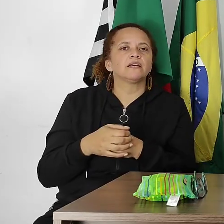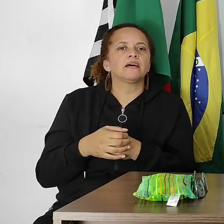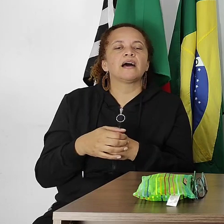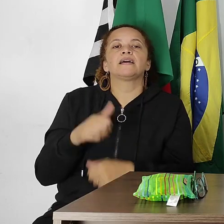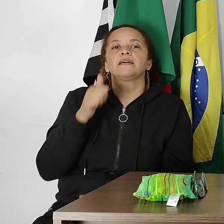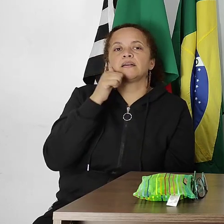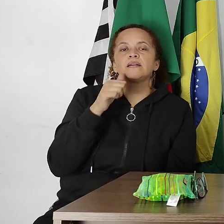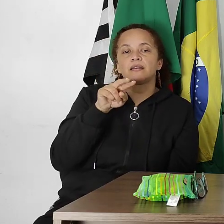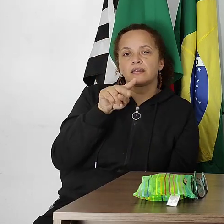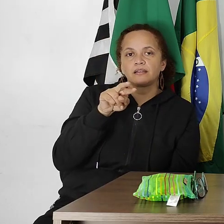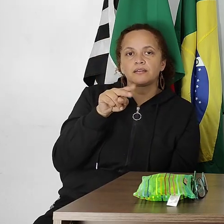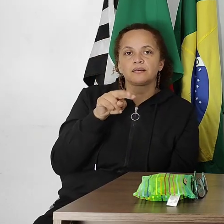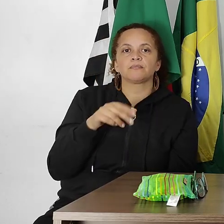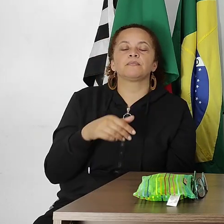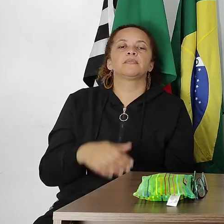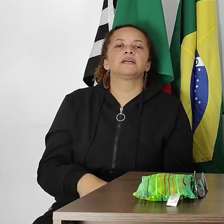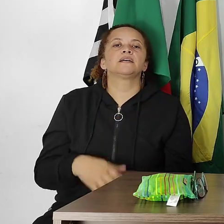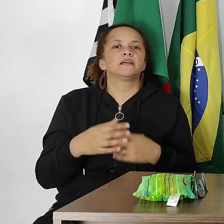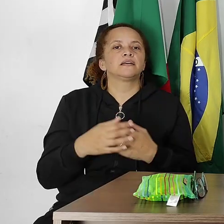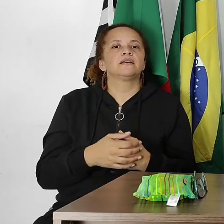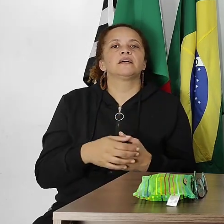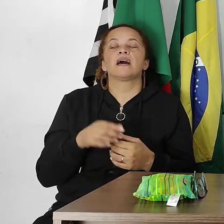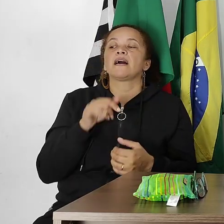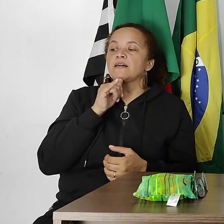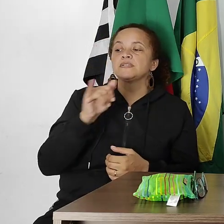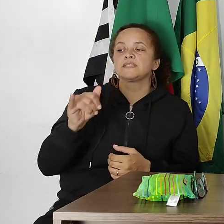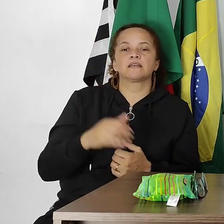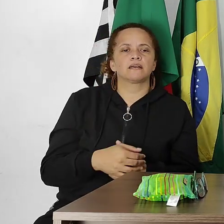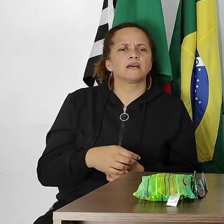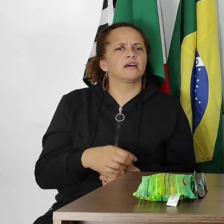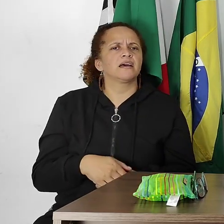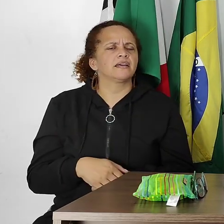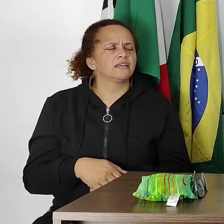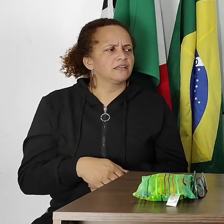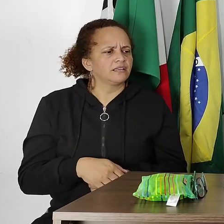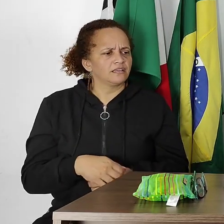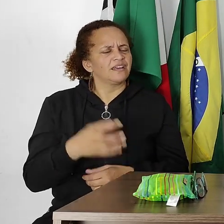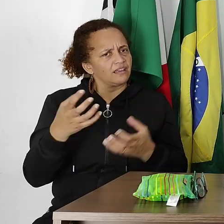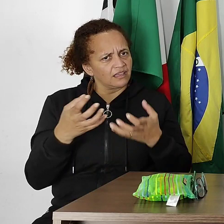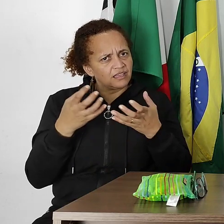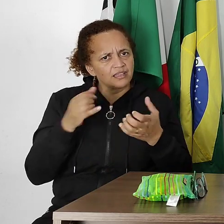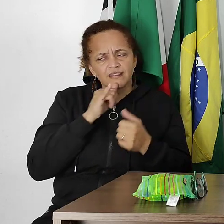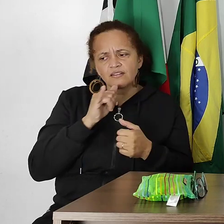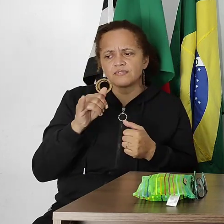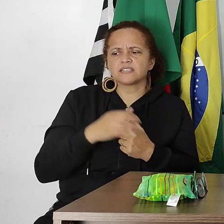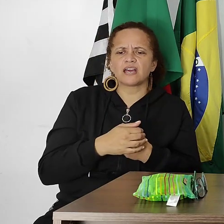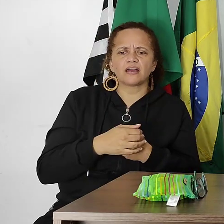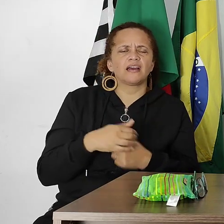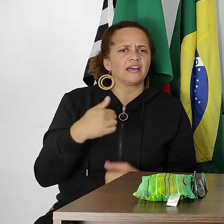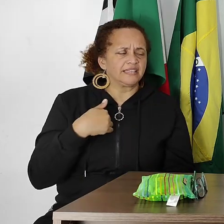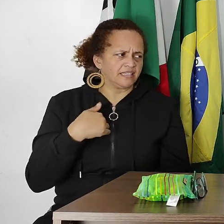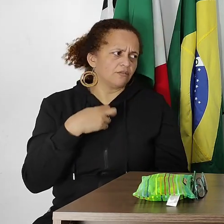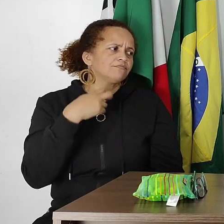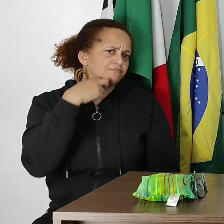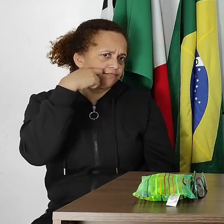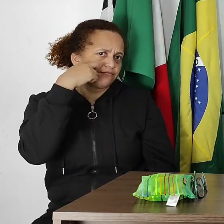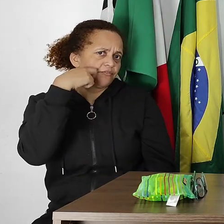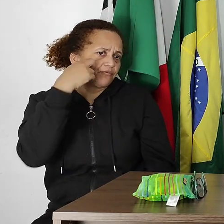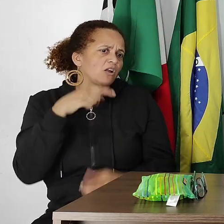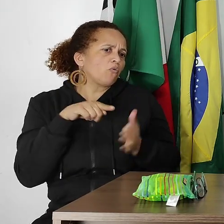uma coisa, eu acho que você está querendo saber, né? Cadê meu irmão, né? Eu falei, eu estava com vergonha de perguntar para